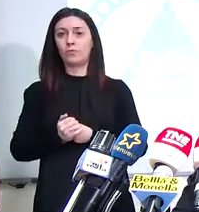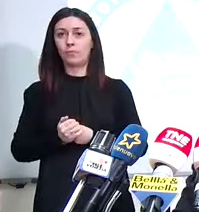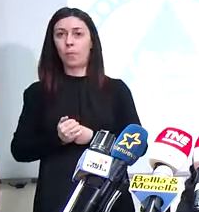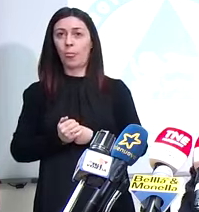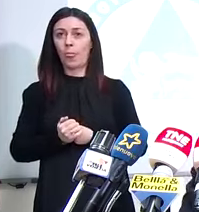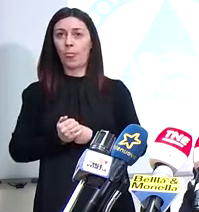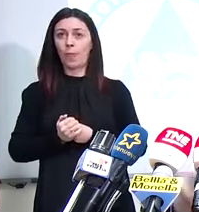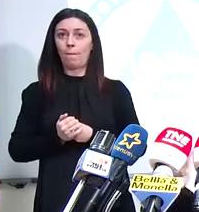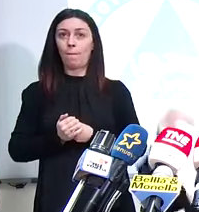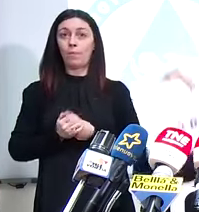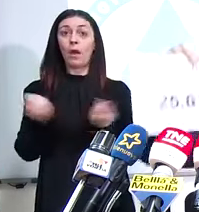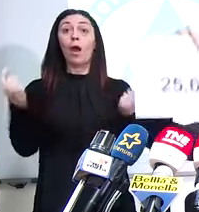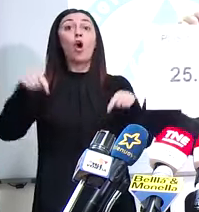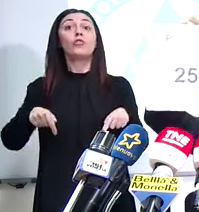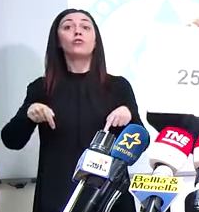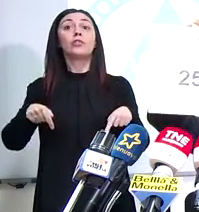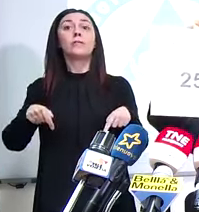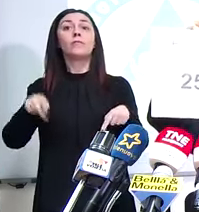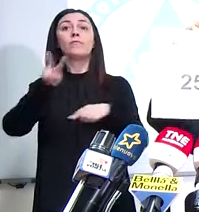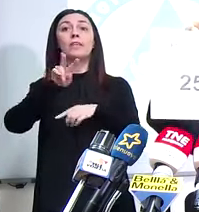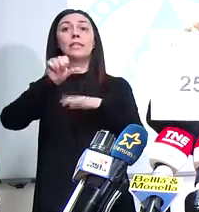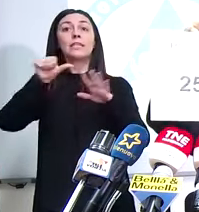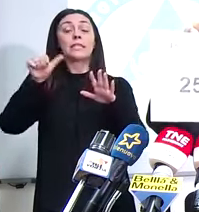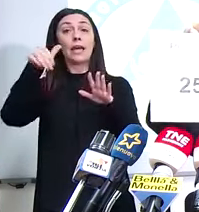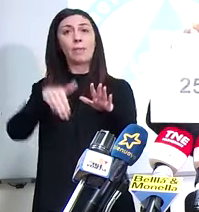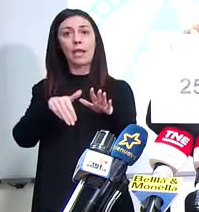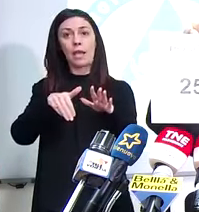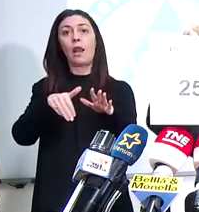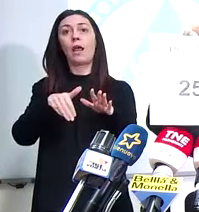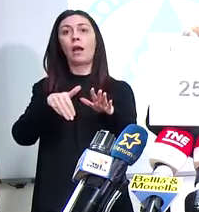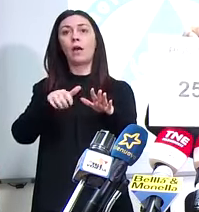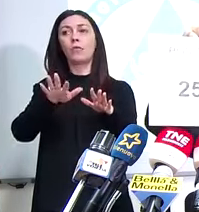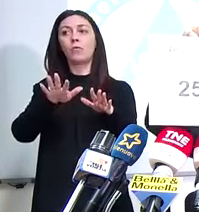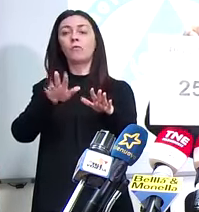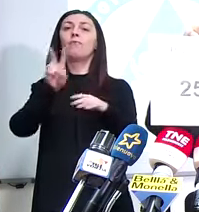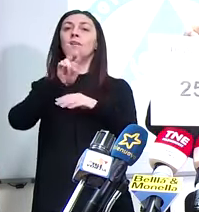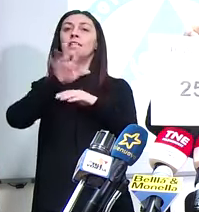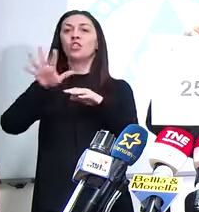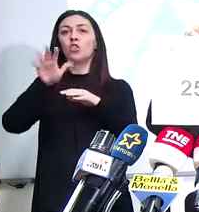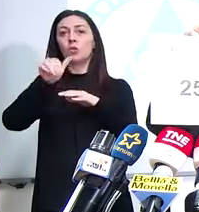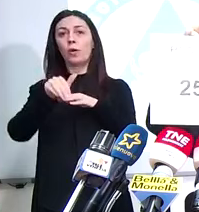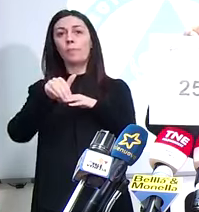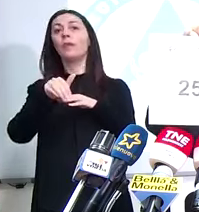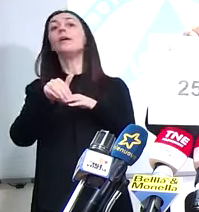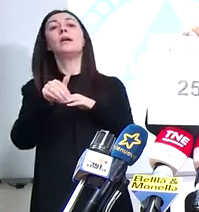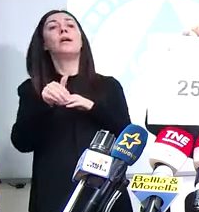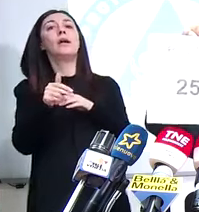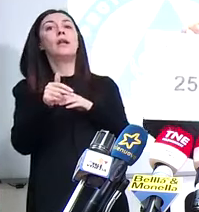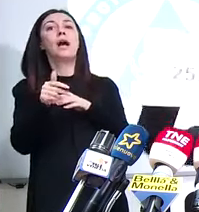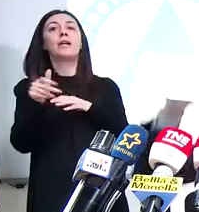positivi di oggi sono 26mila scusatemi 25.000 618